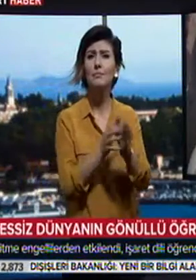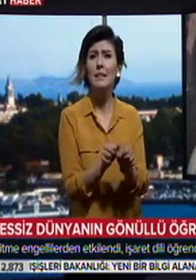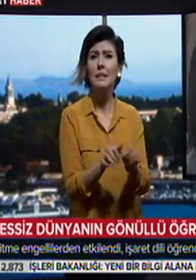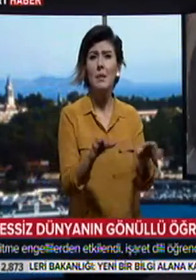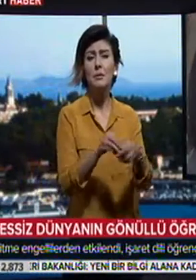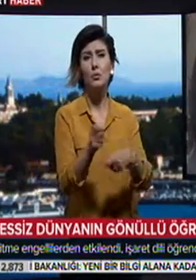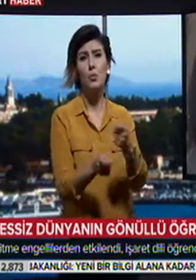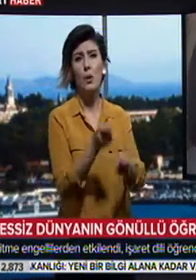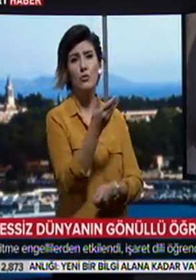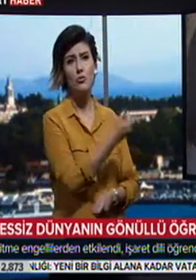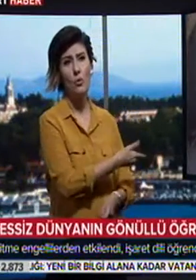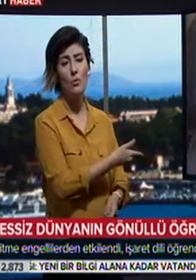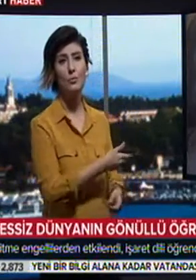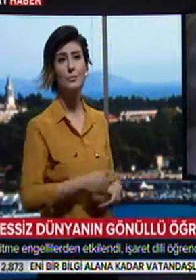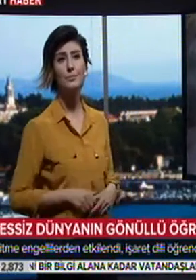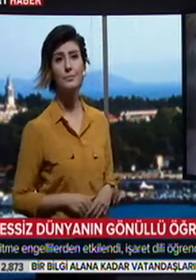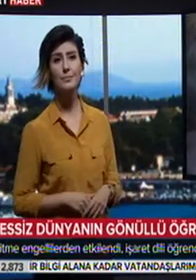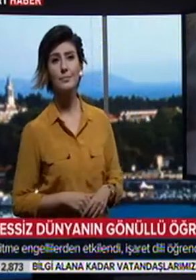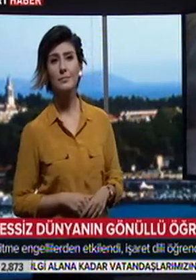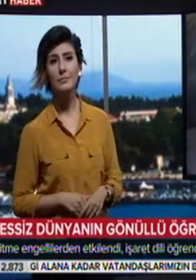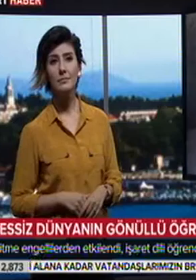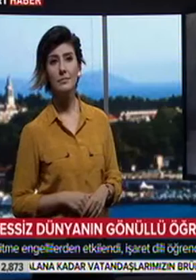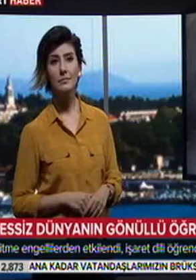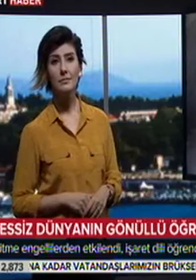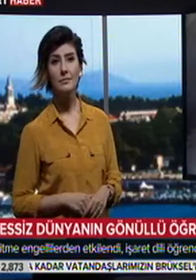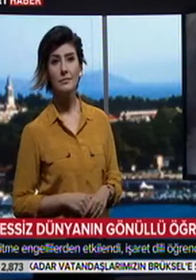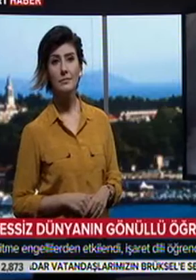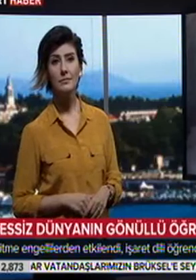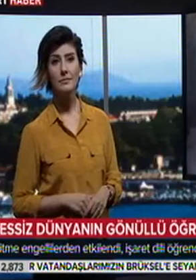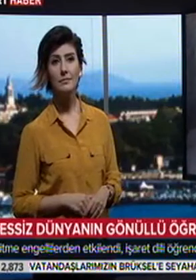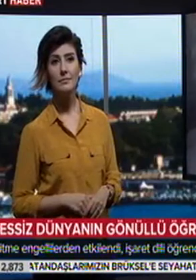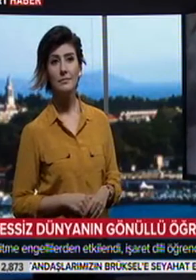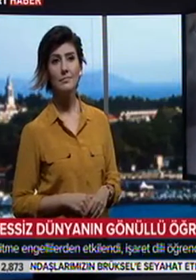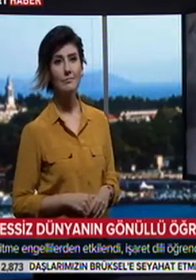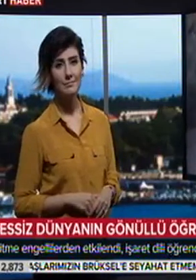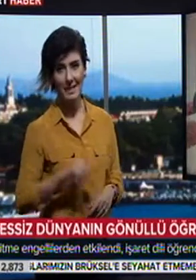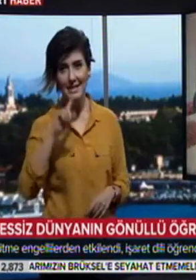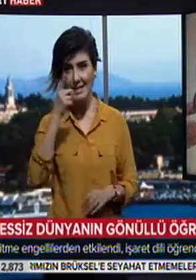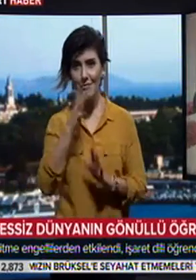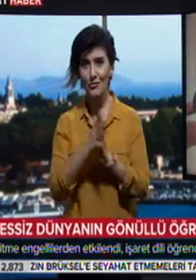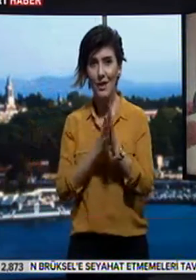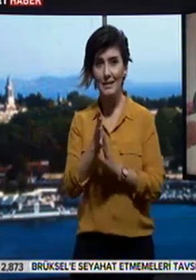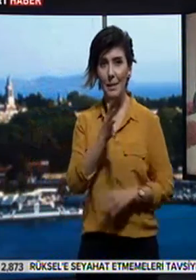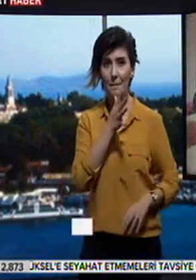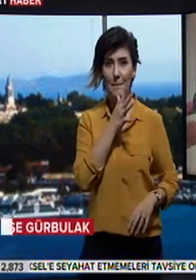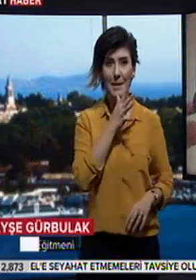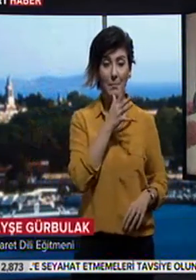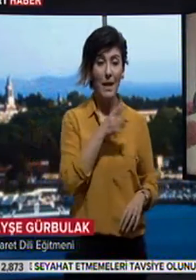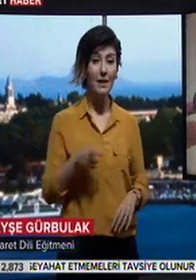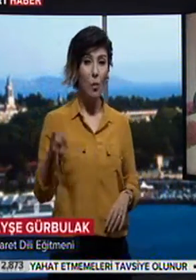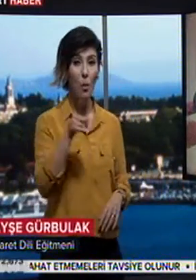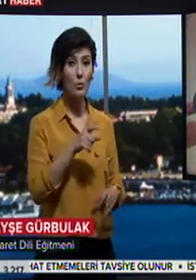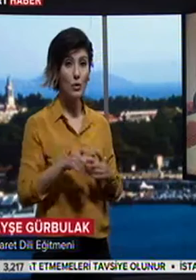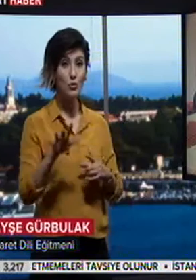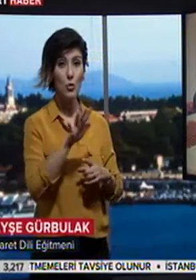için uğraşıyor. Beraber ambulansa binmek istedi. Sadece işaret dili bilmekle onları